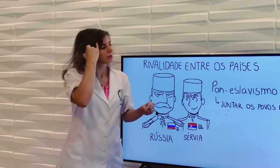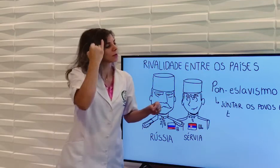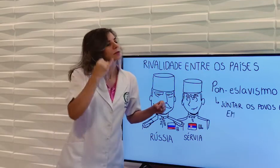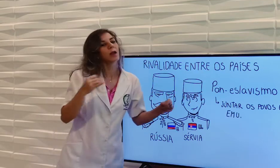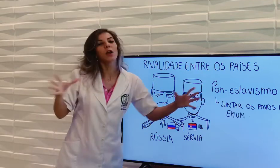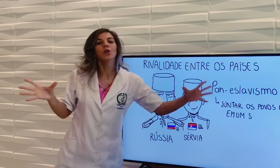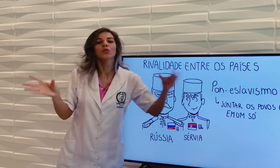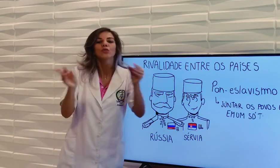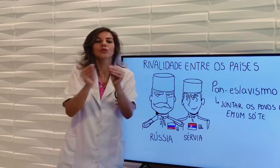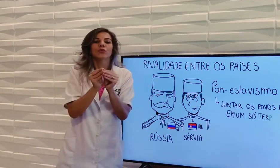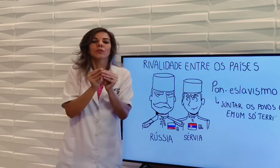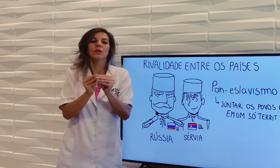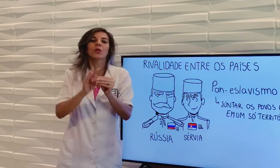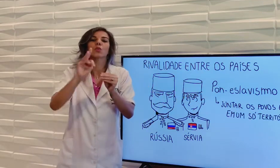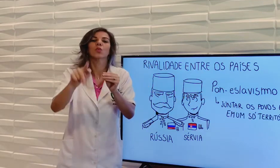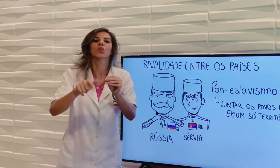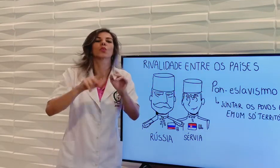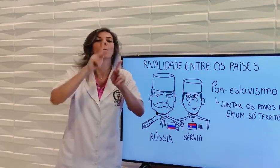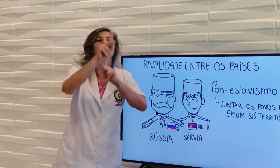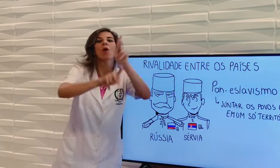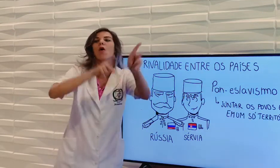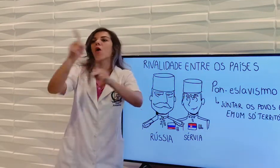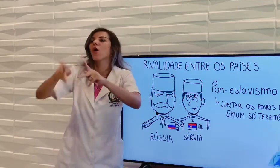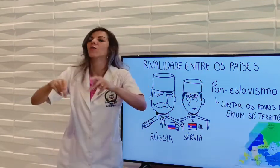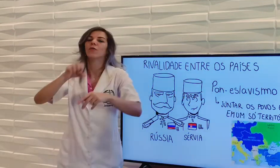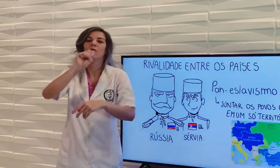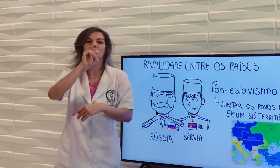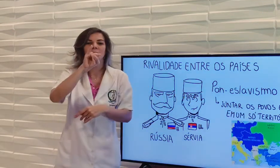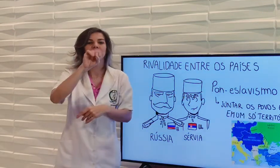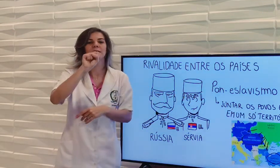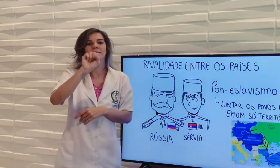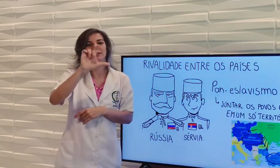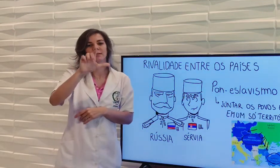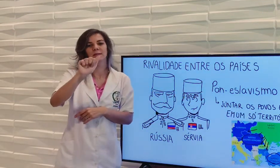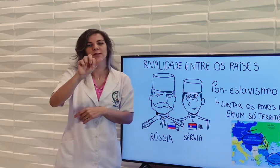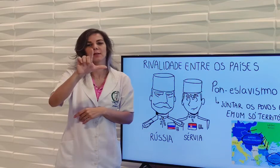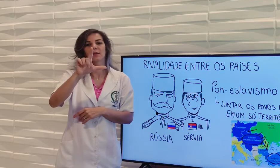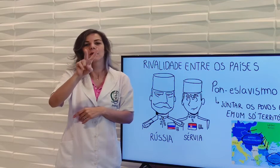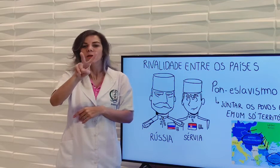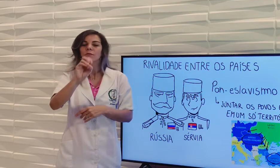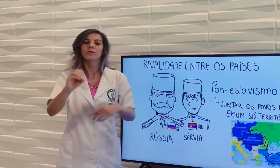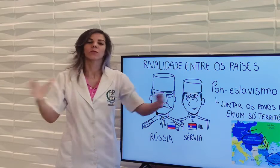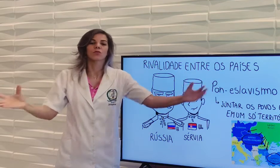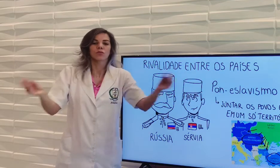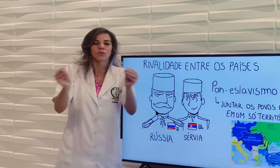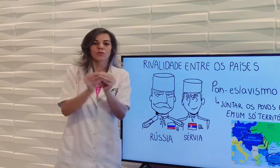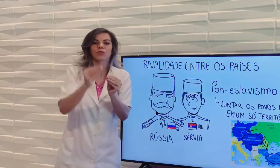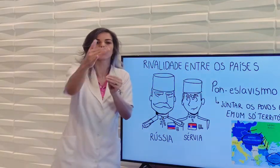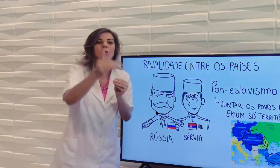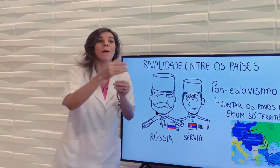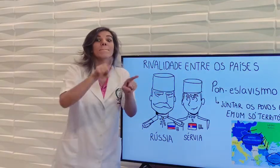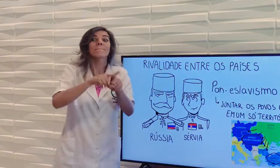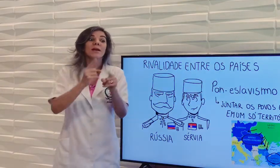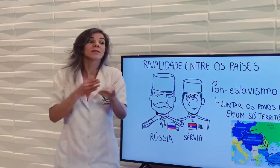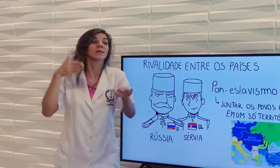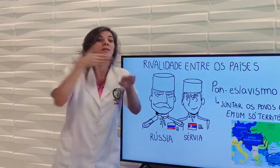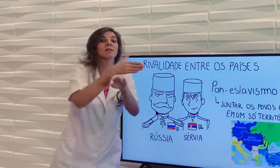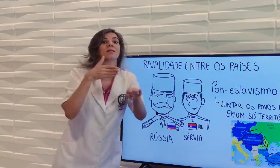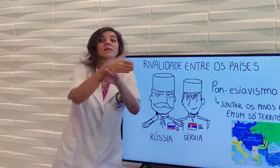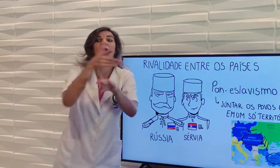povos eslavos em um só território. Mas para isso, elas deveriam invadir os impérios austro-húngaro e otomano, já que grande parte